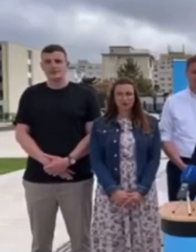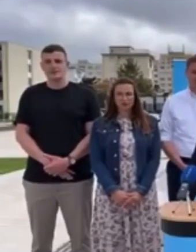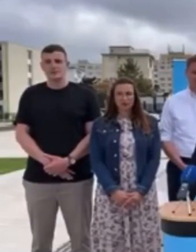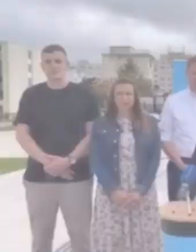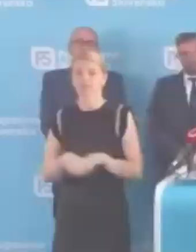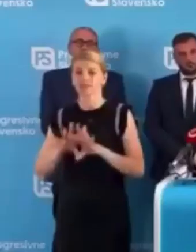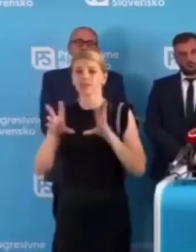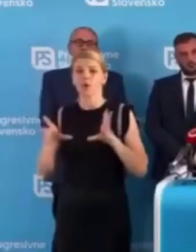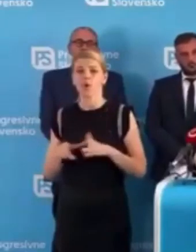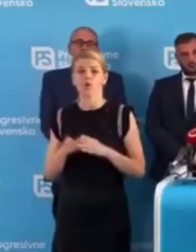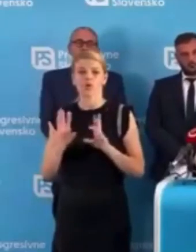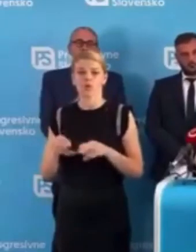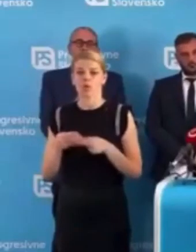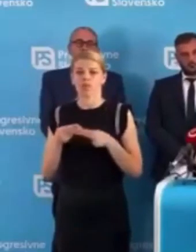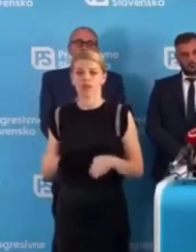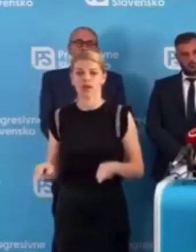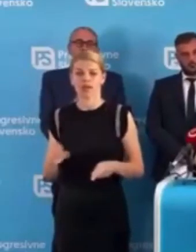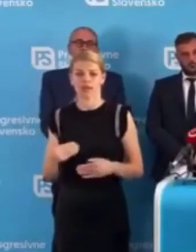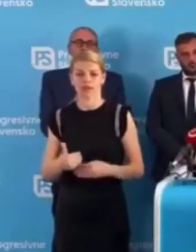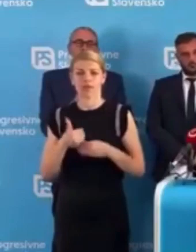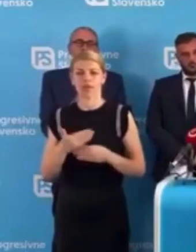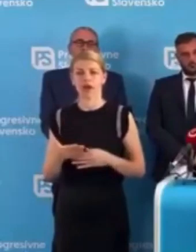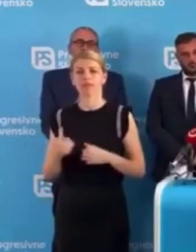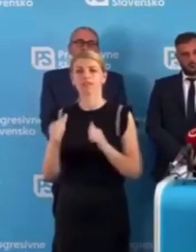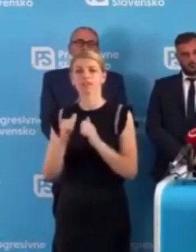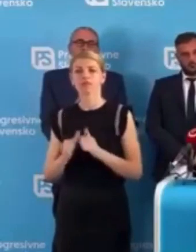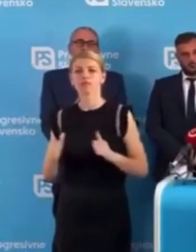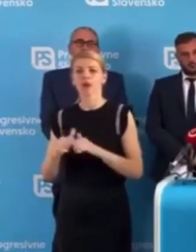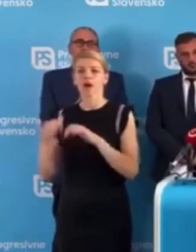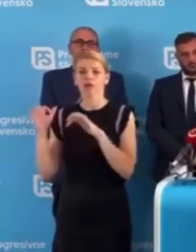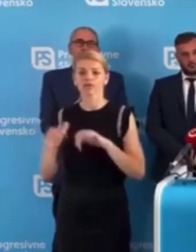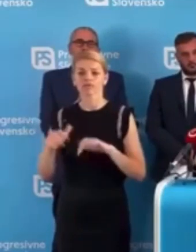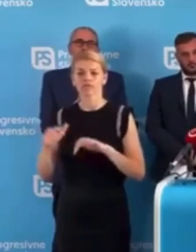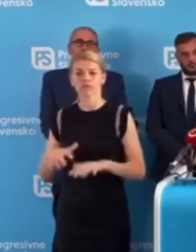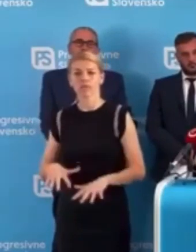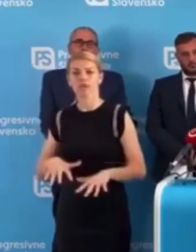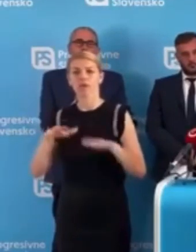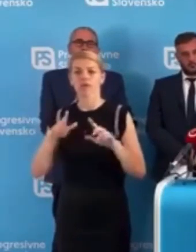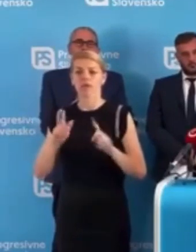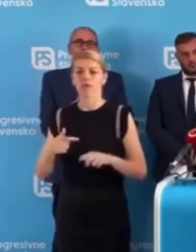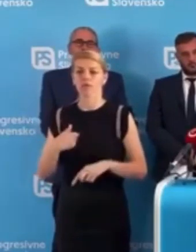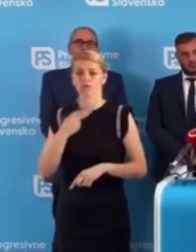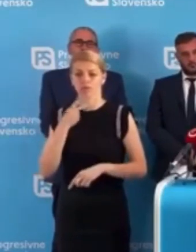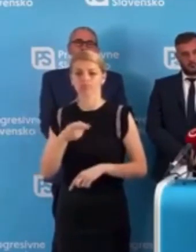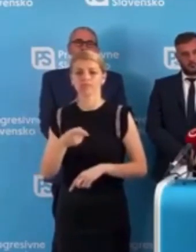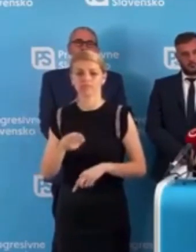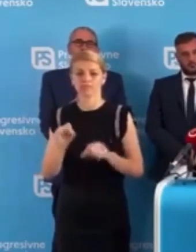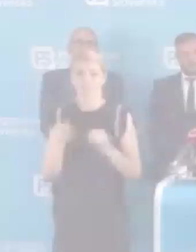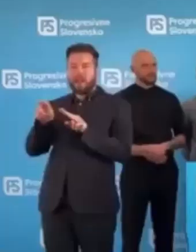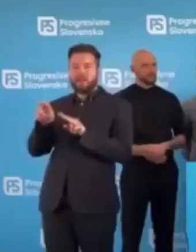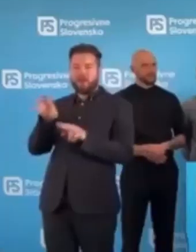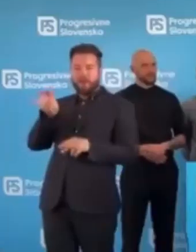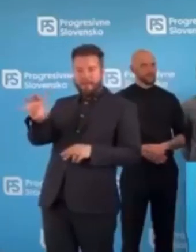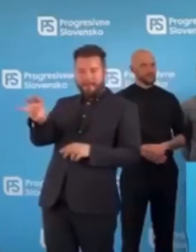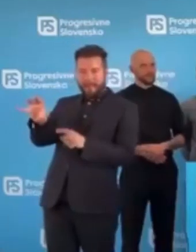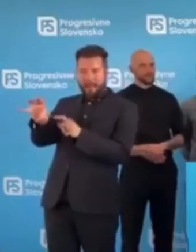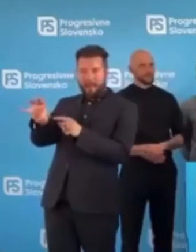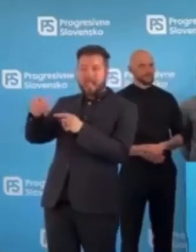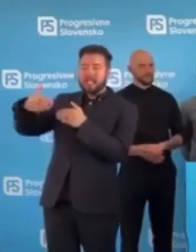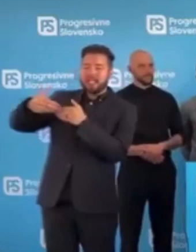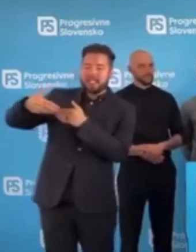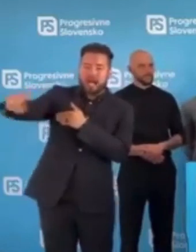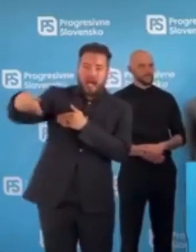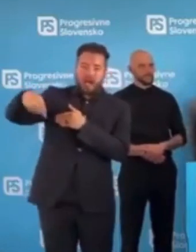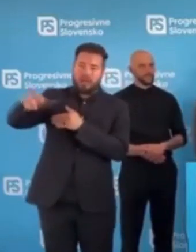to je rovnosť. Suchá, horúčavy, prívalové dažde, povodne musíme brať seriózne vážne. Ide o život. Že ľudia